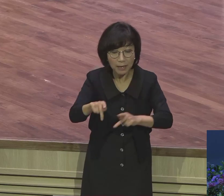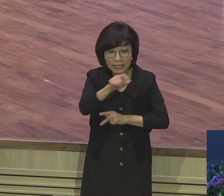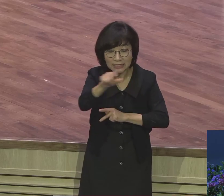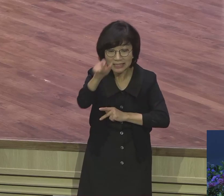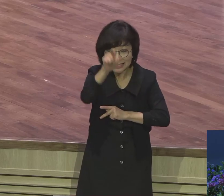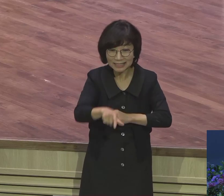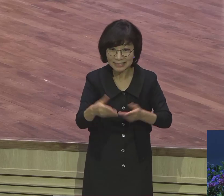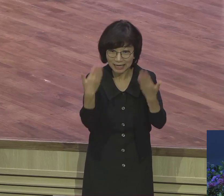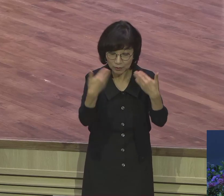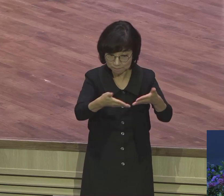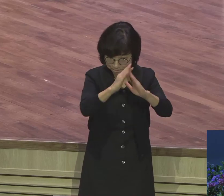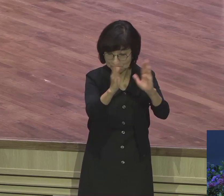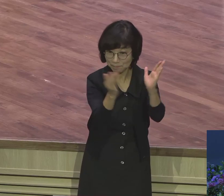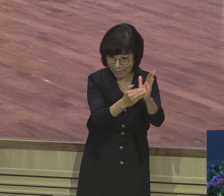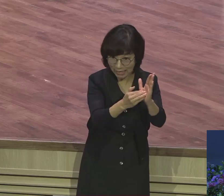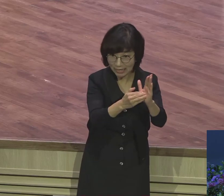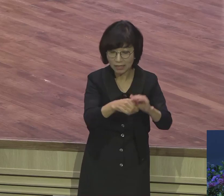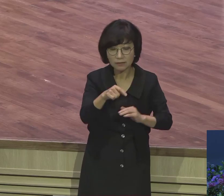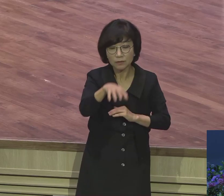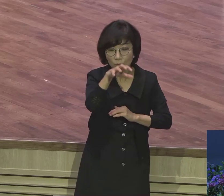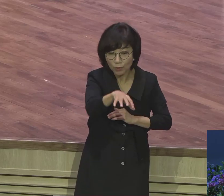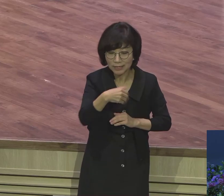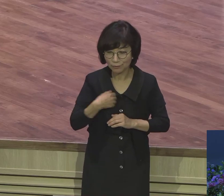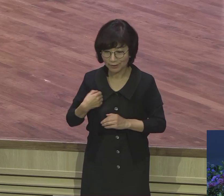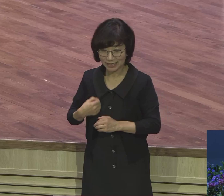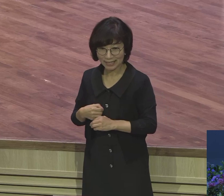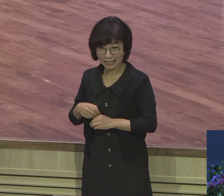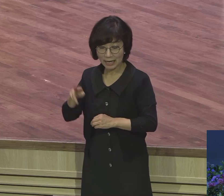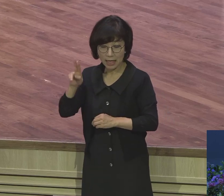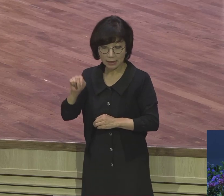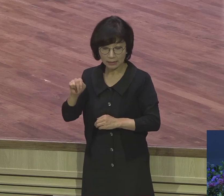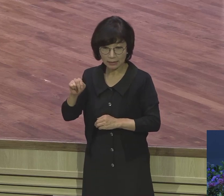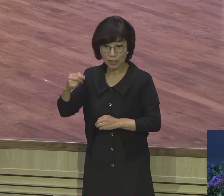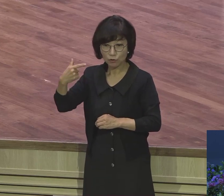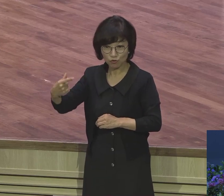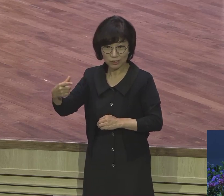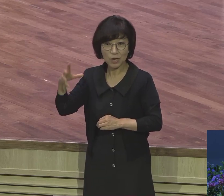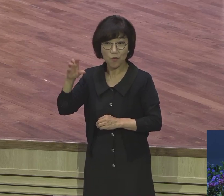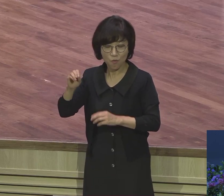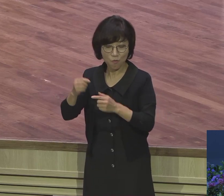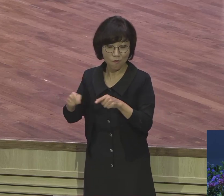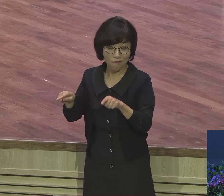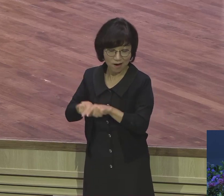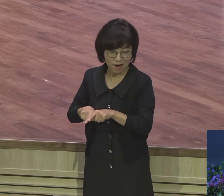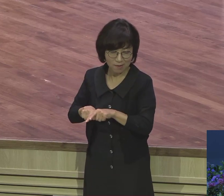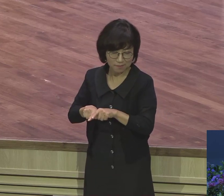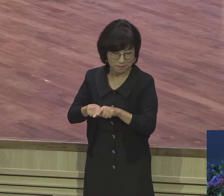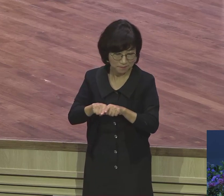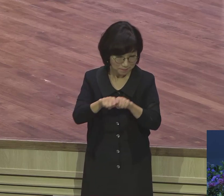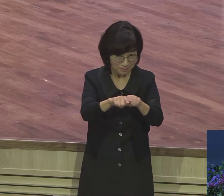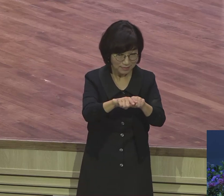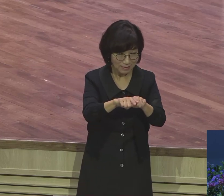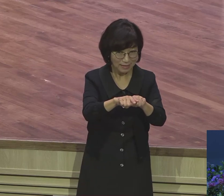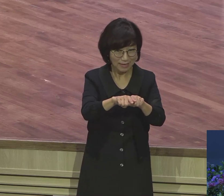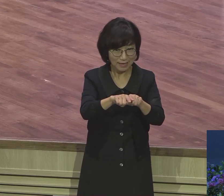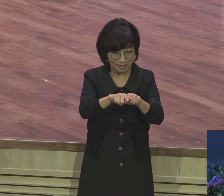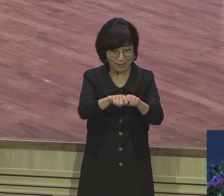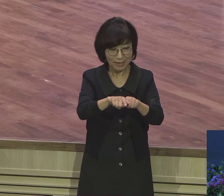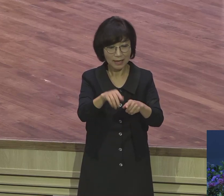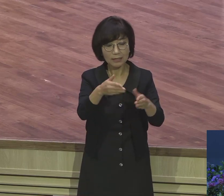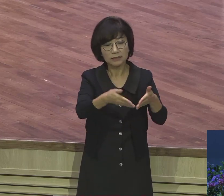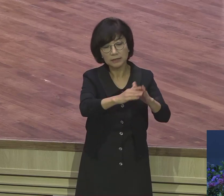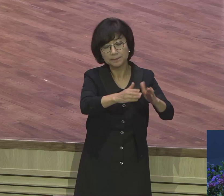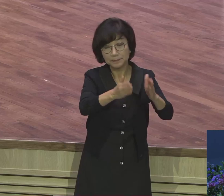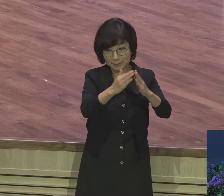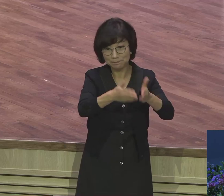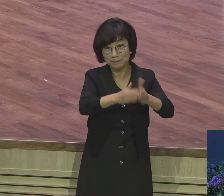있으면서 먼저 살아야겠어요. 이 현장에 우리가 NGO 우리 윤희월드가 있잖아요. 우리 교회 NGO가 먼저 들어가서 지불을